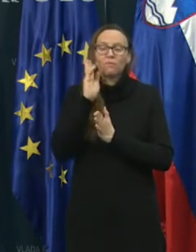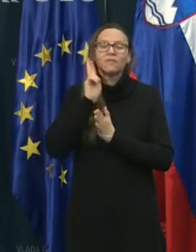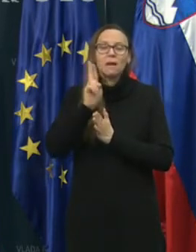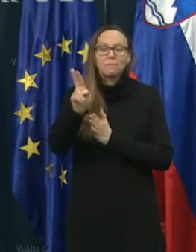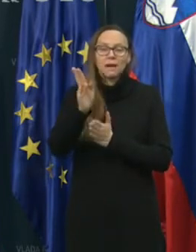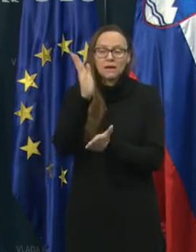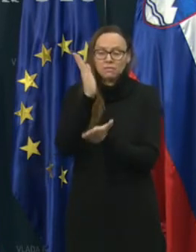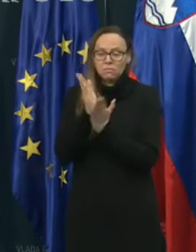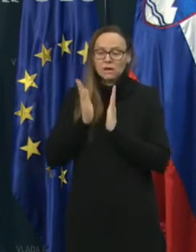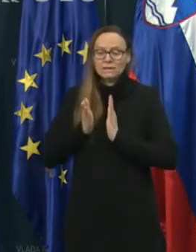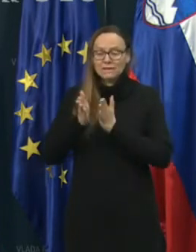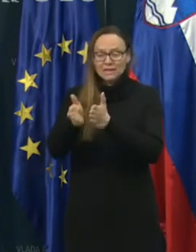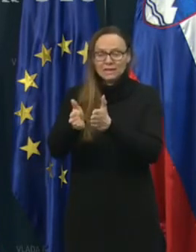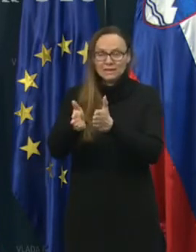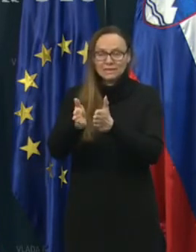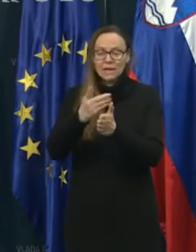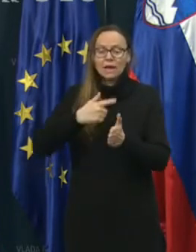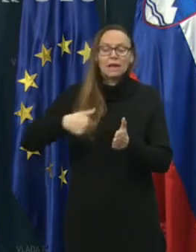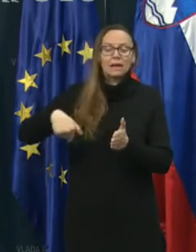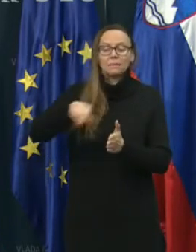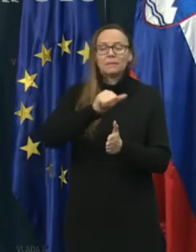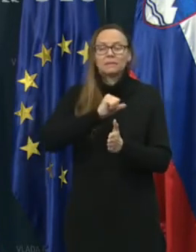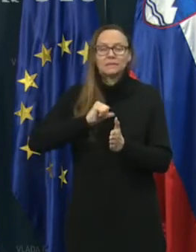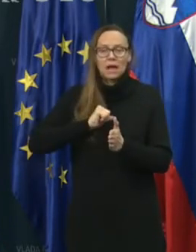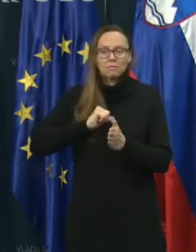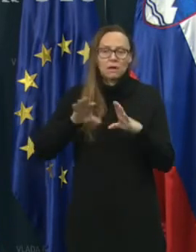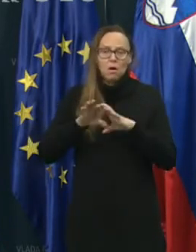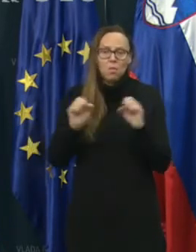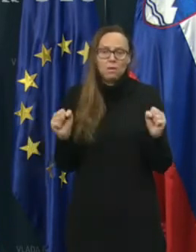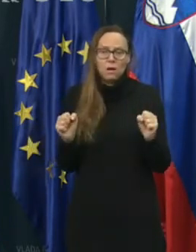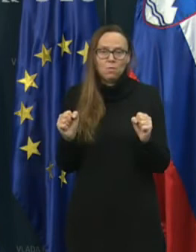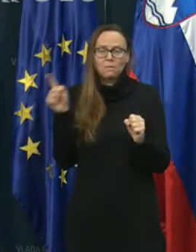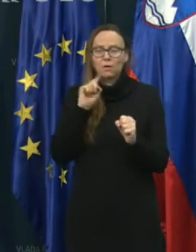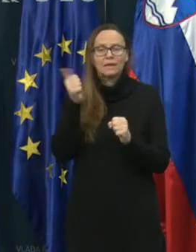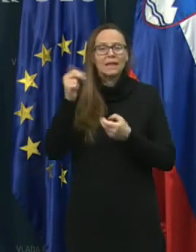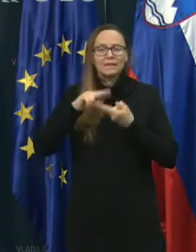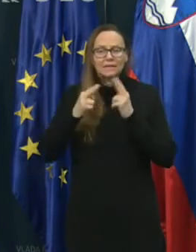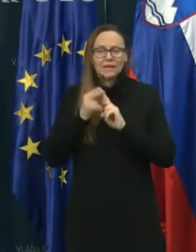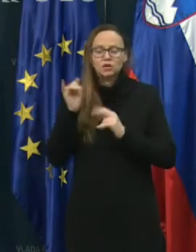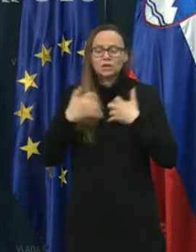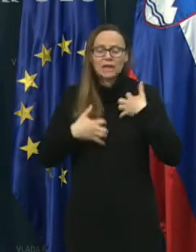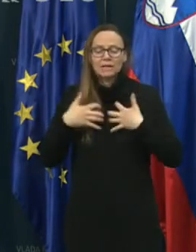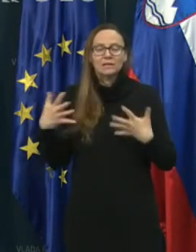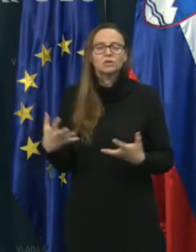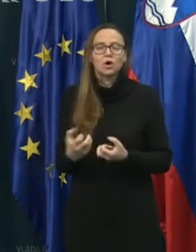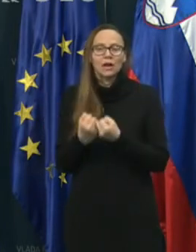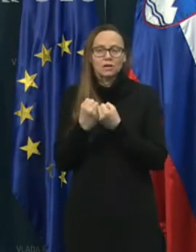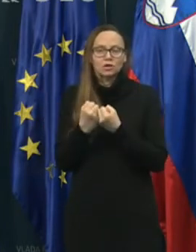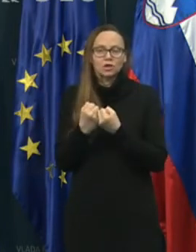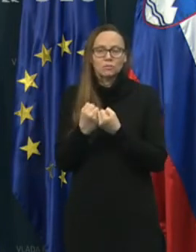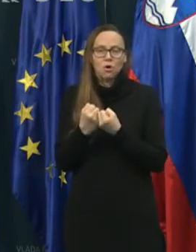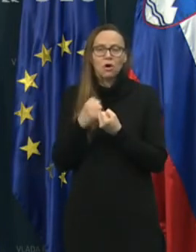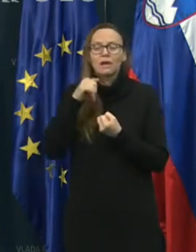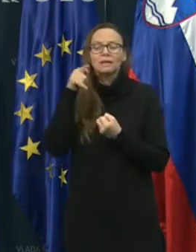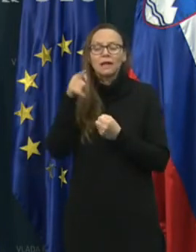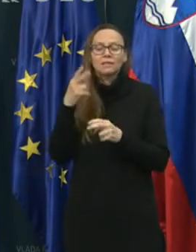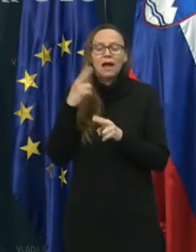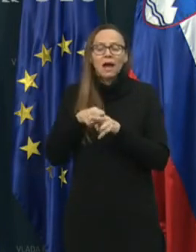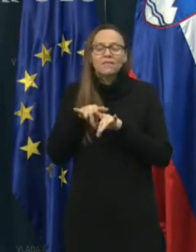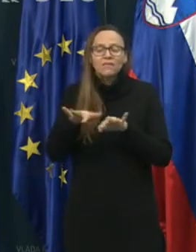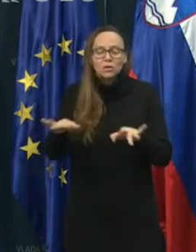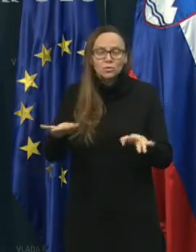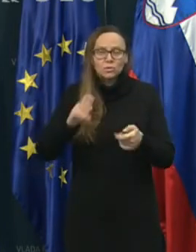tirnicah, mi sami ga upravljamo in edini način, da krizo rešimo, je, da ta virus